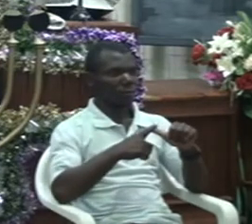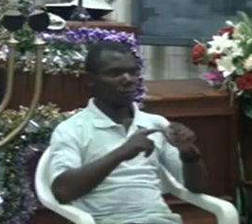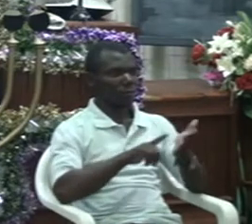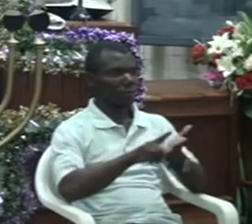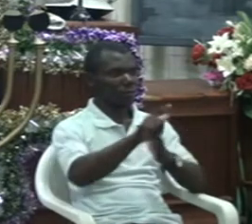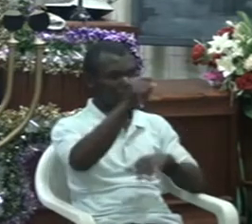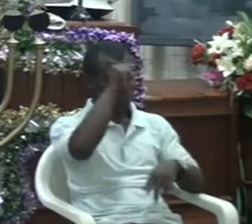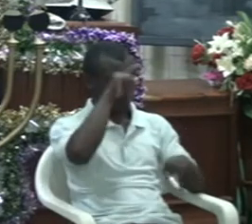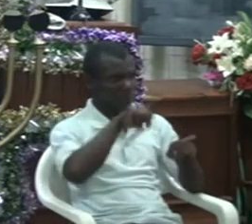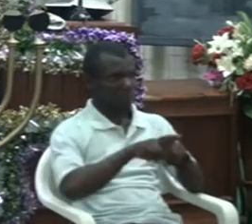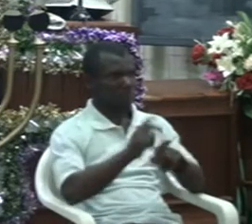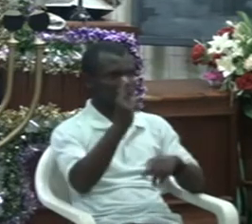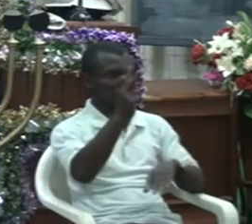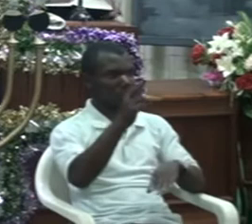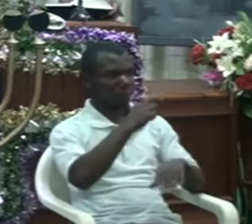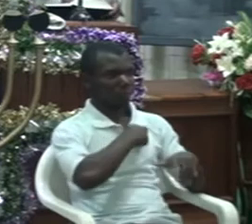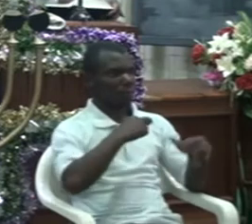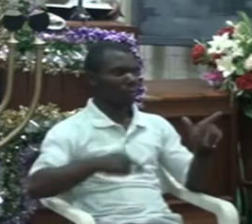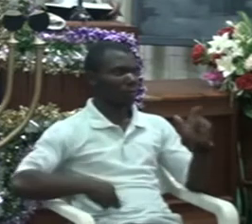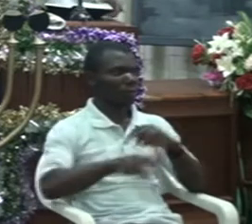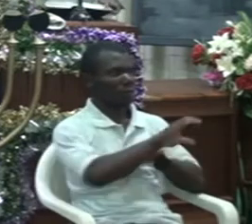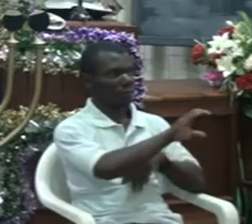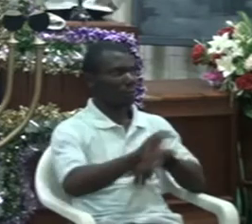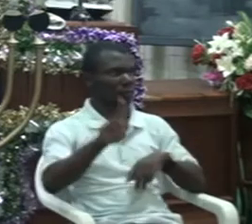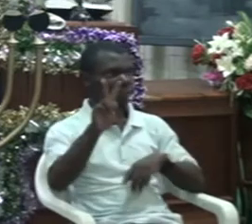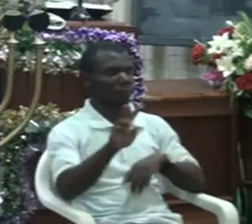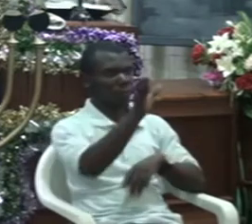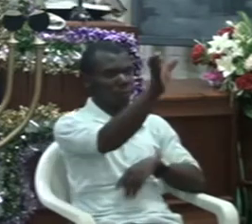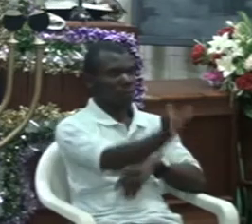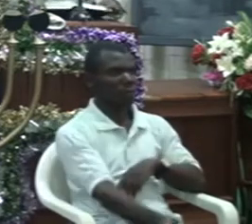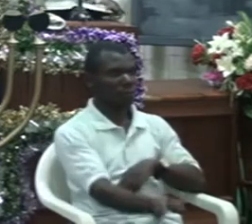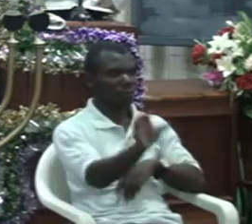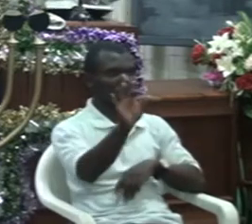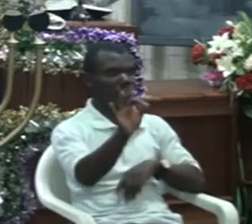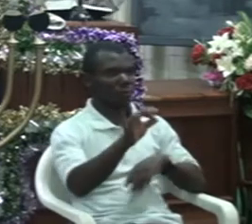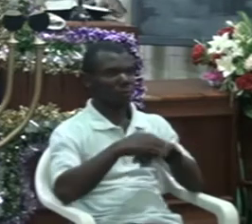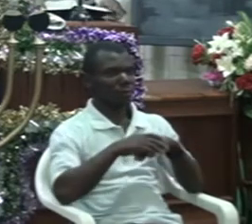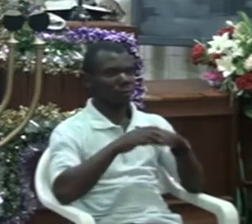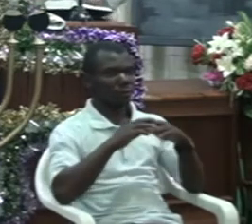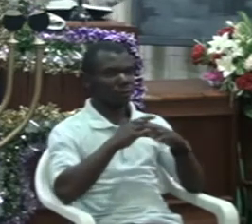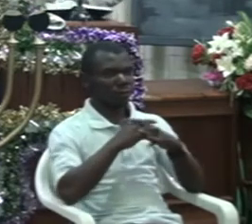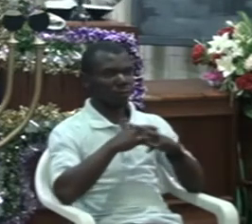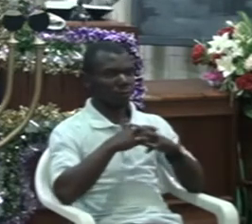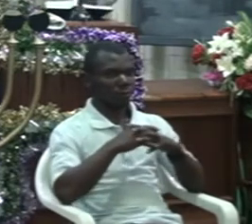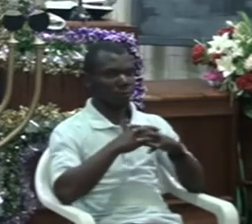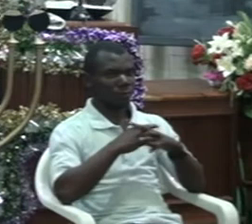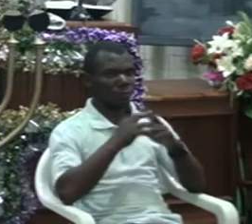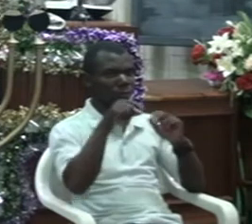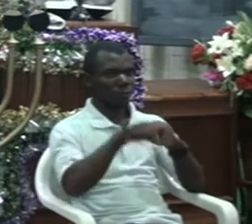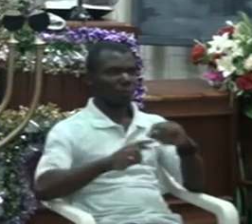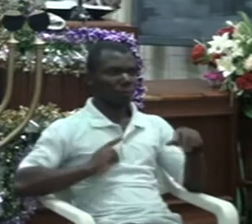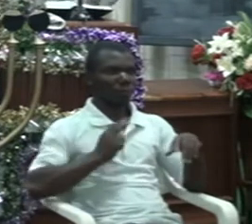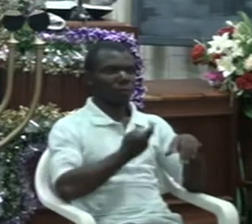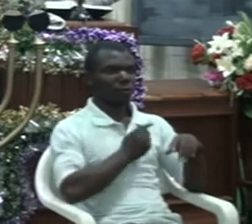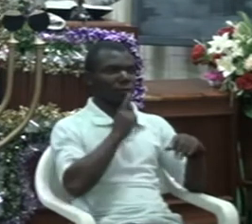Soma frère. 2 Rois chapitre 2 à partir du verset 9. Wafalme wa pili sura ya pili. tuamuke.